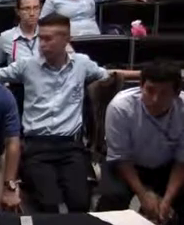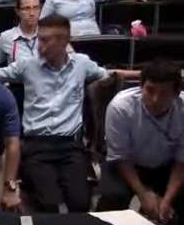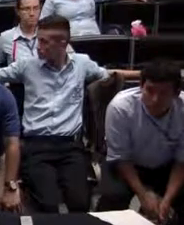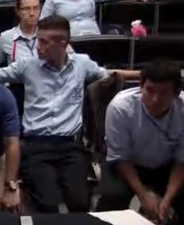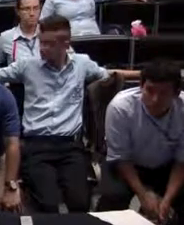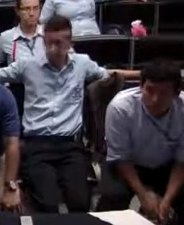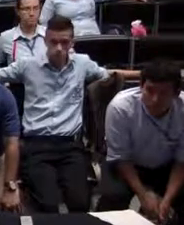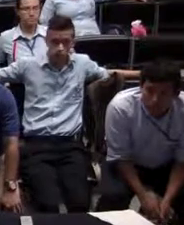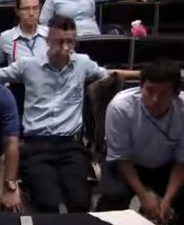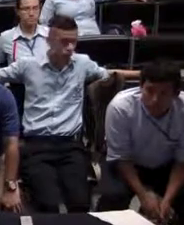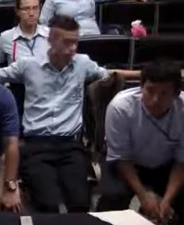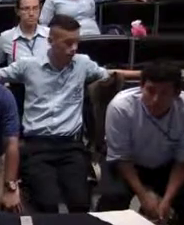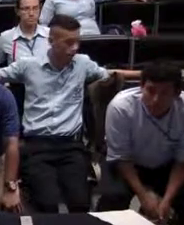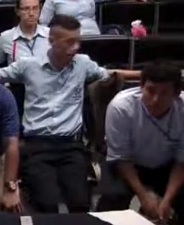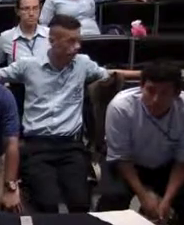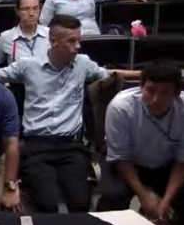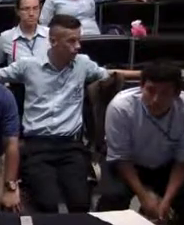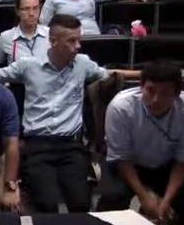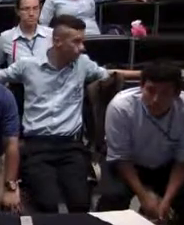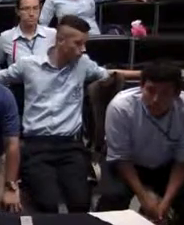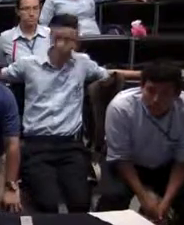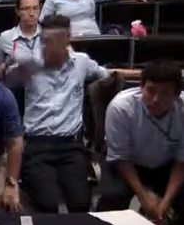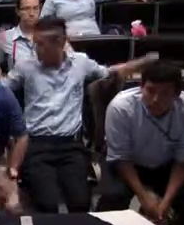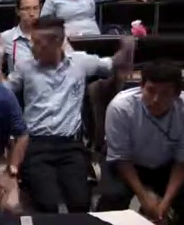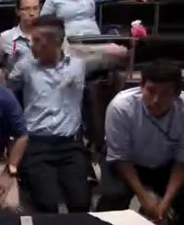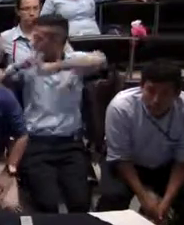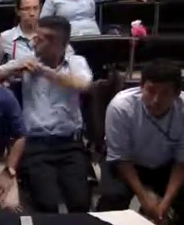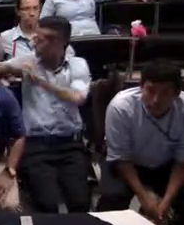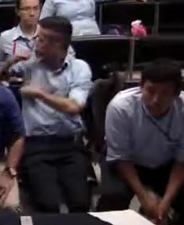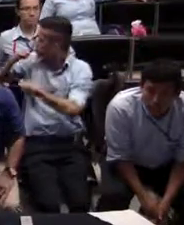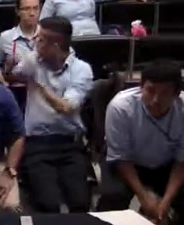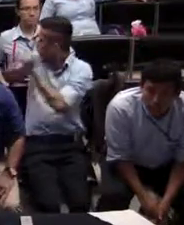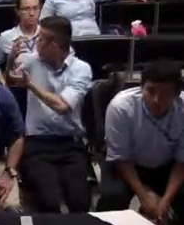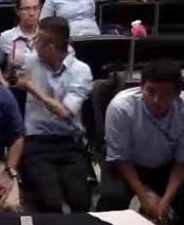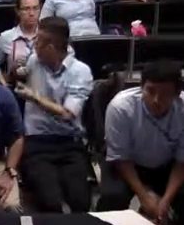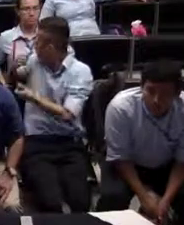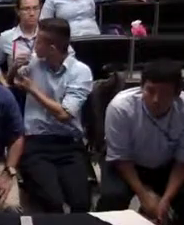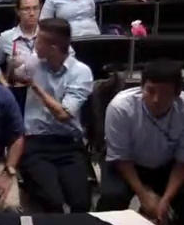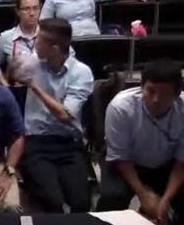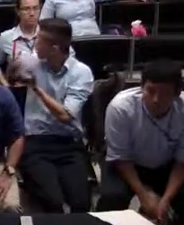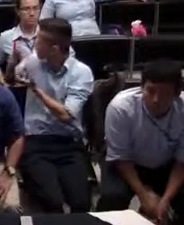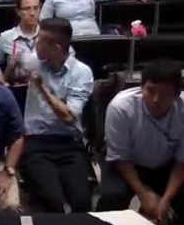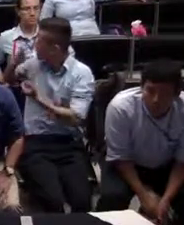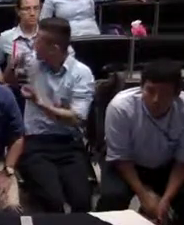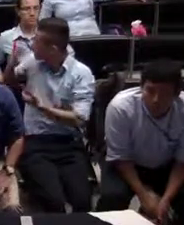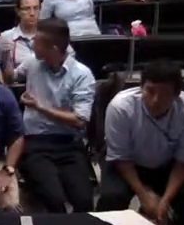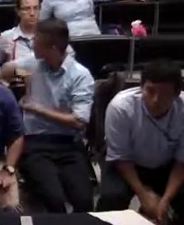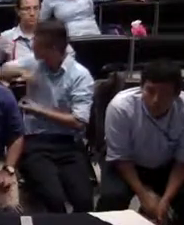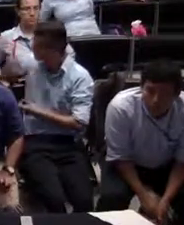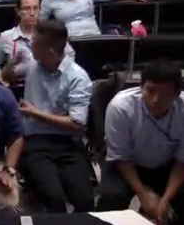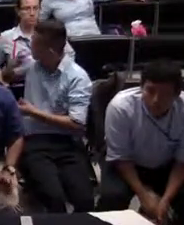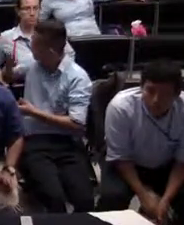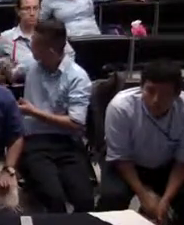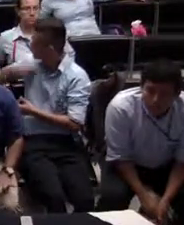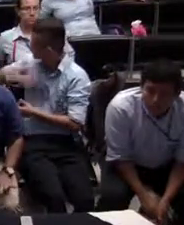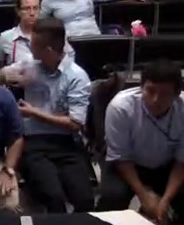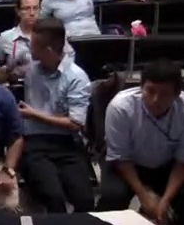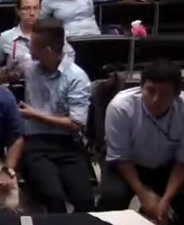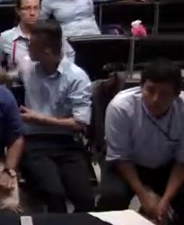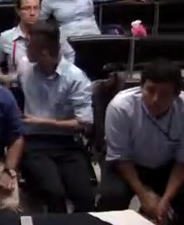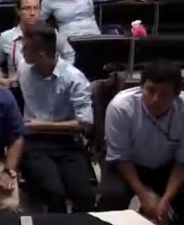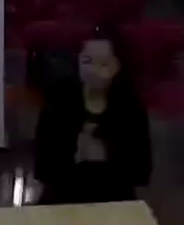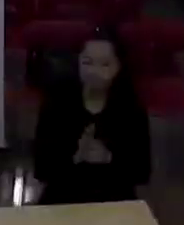sordos. Aquí en el Meta estamos hablando de 150 sordos que quieren estudiar, y en estos momentos tenemos en técnicos